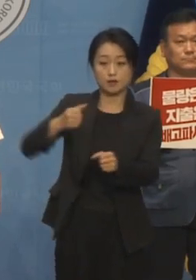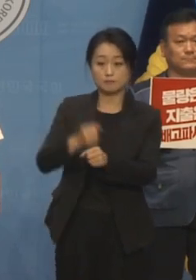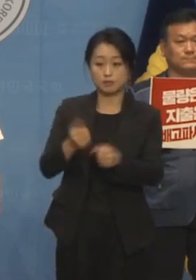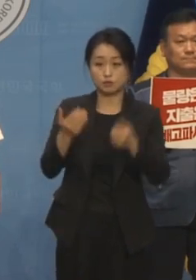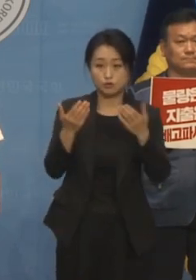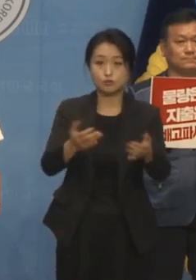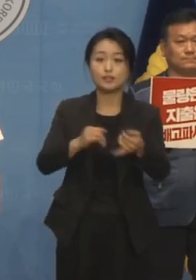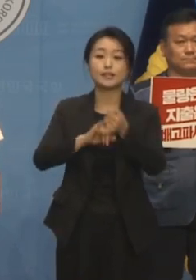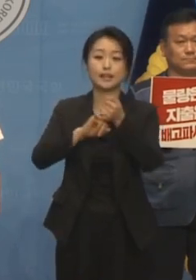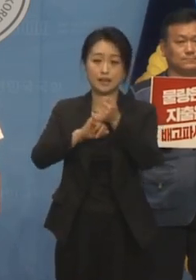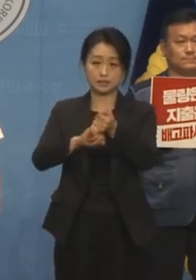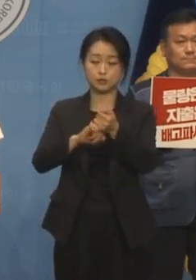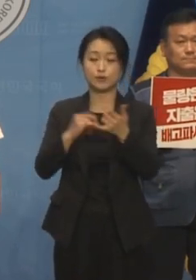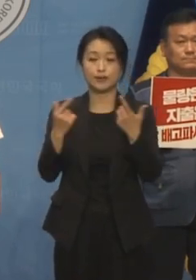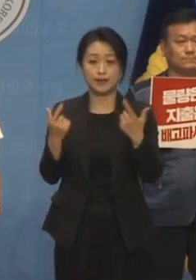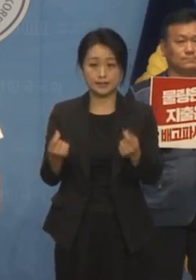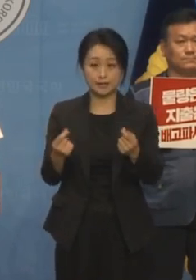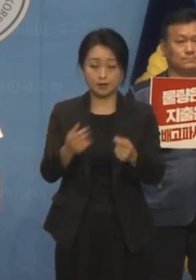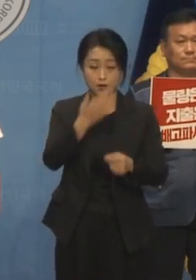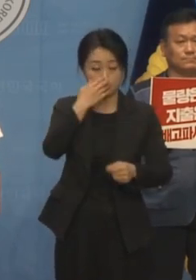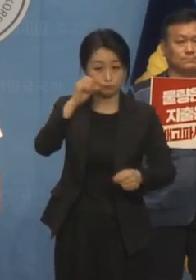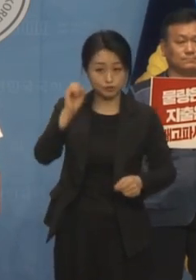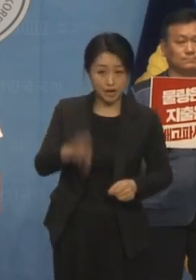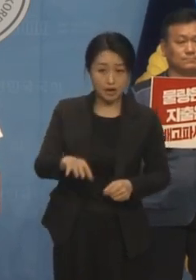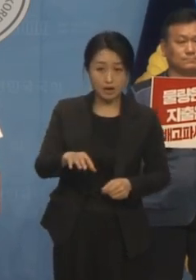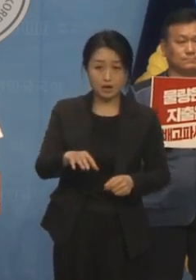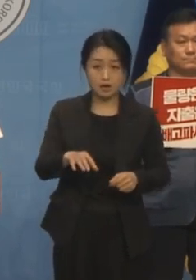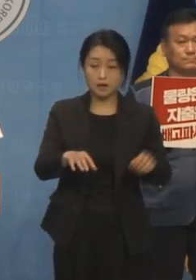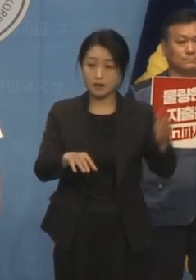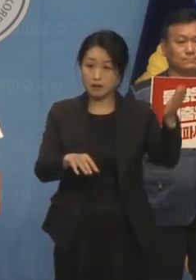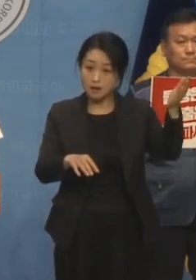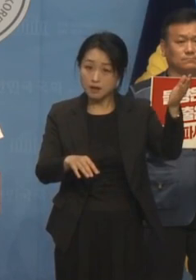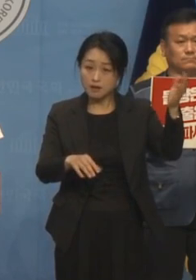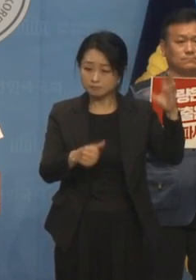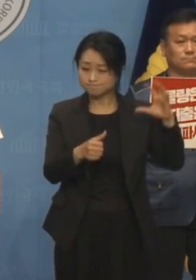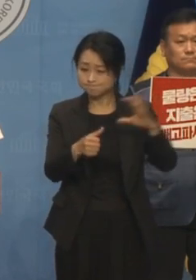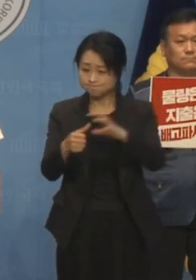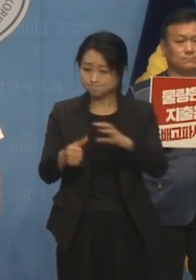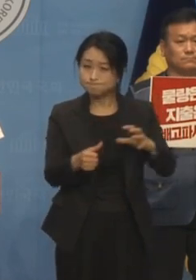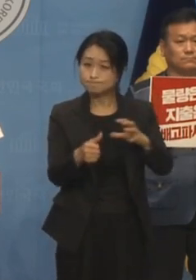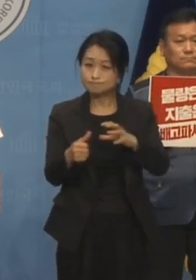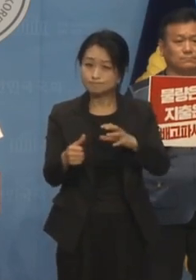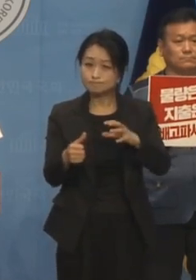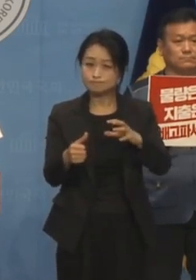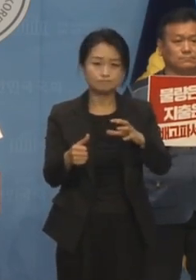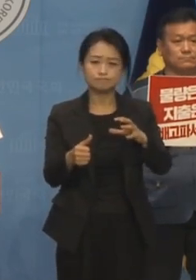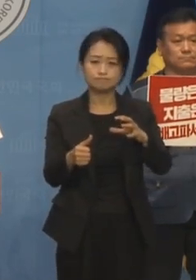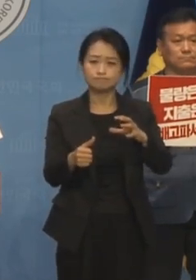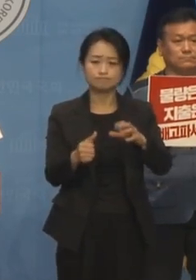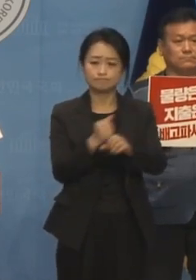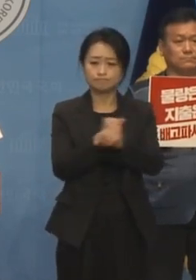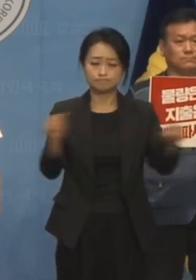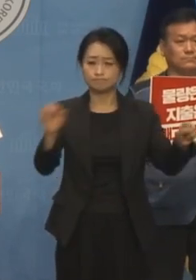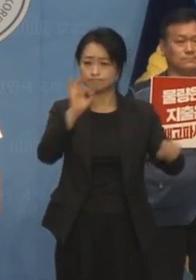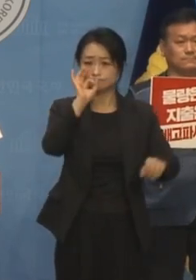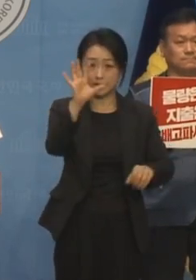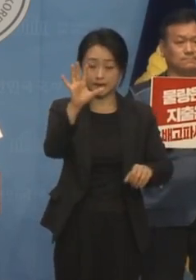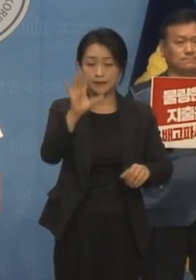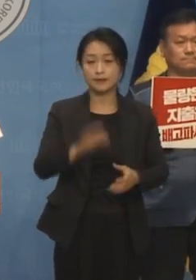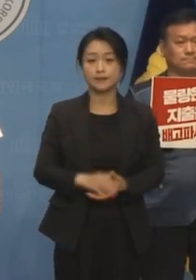중요한 약속입니다. 이를 무시하고 일방적인 통제를 시도하는 것은 결코 용납될 수